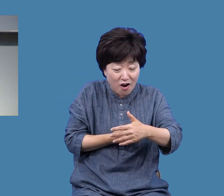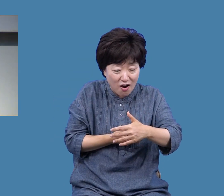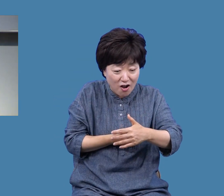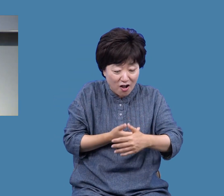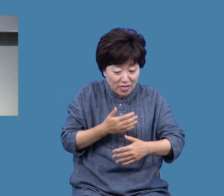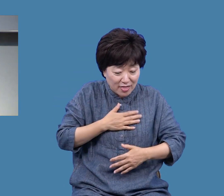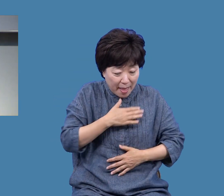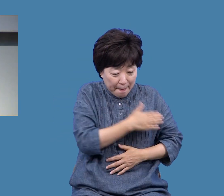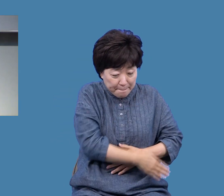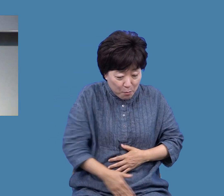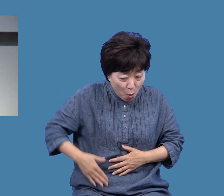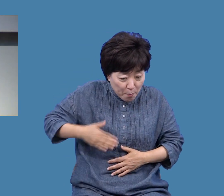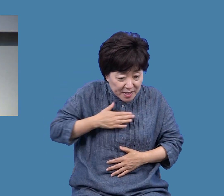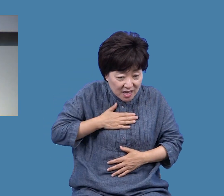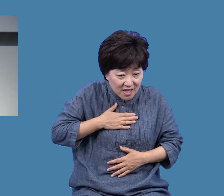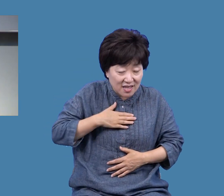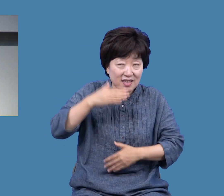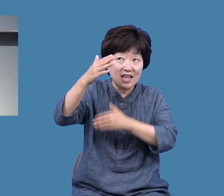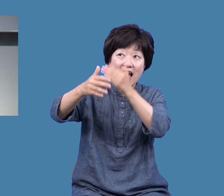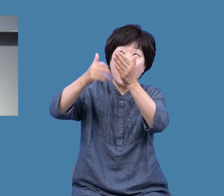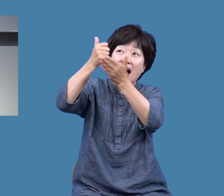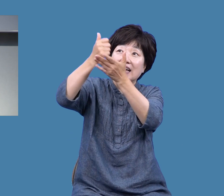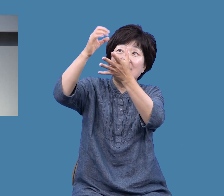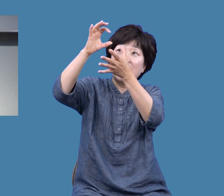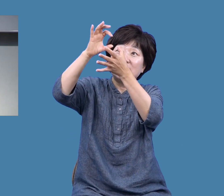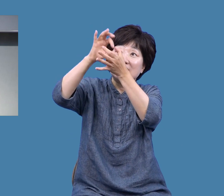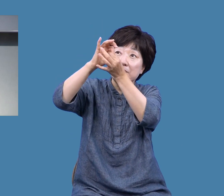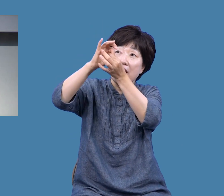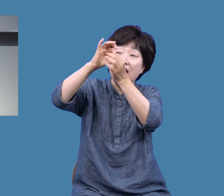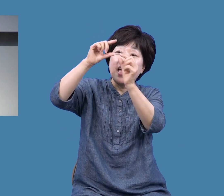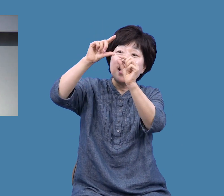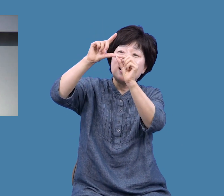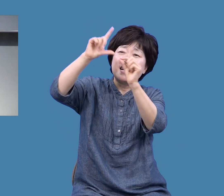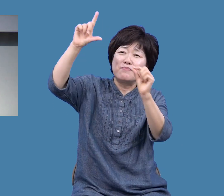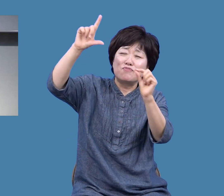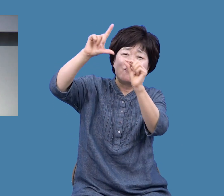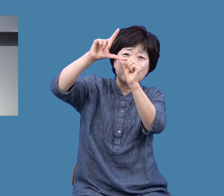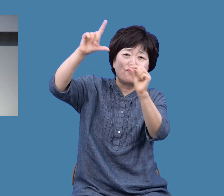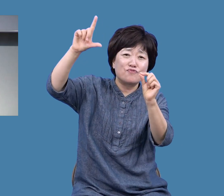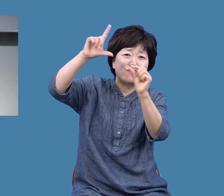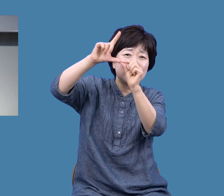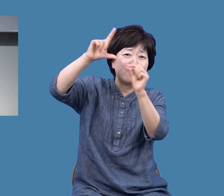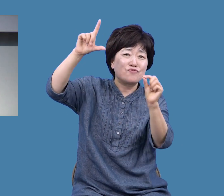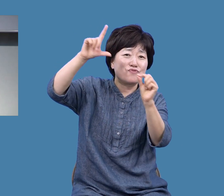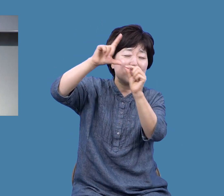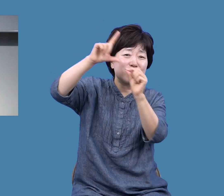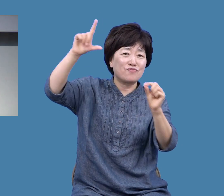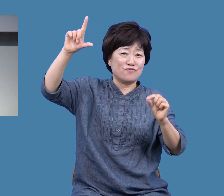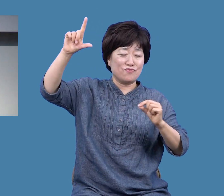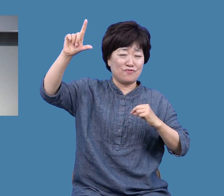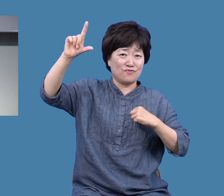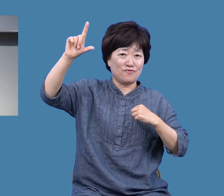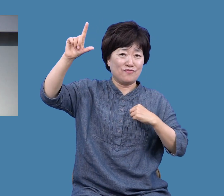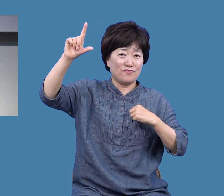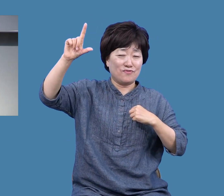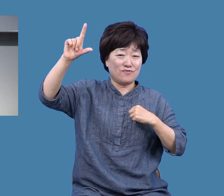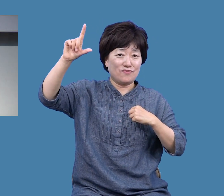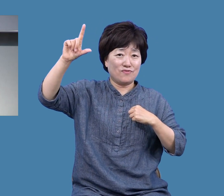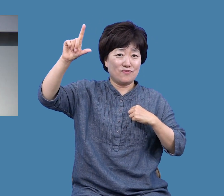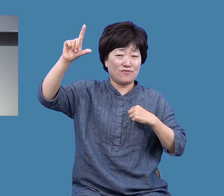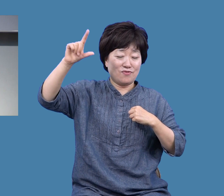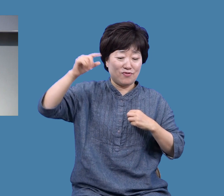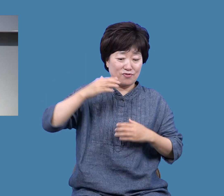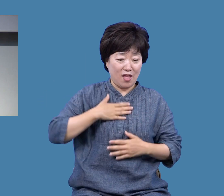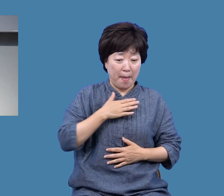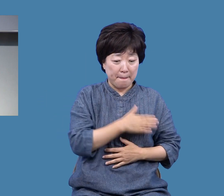하나님의 일부분이라는 거예요. 우리의 몸 자체가 하나님의 일부분이라는 거예요. 예. 그래서 우리의